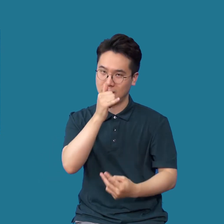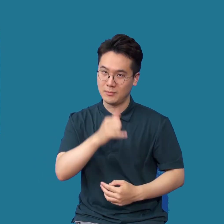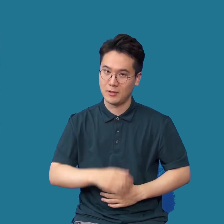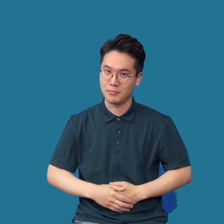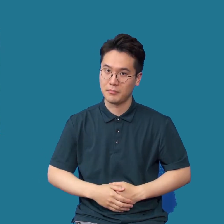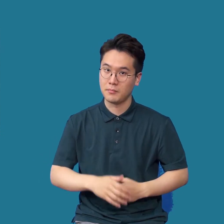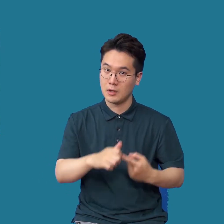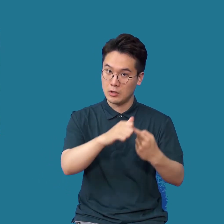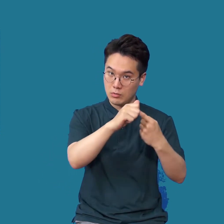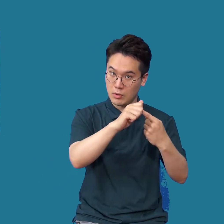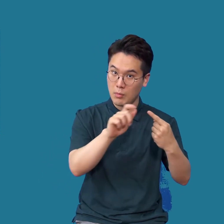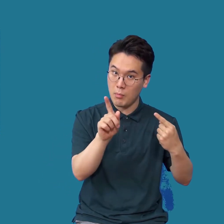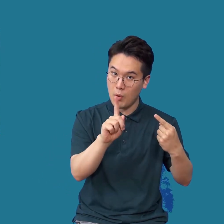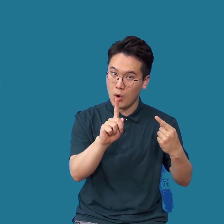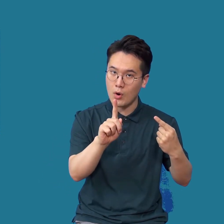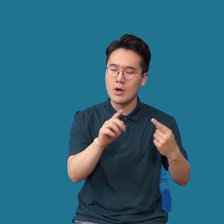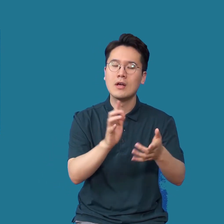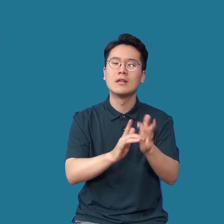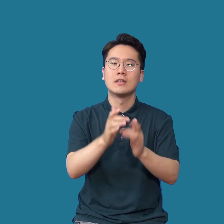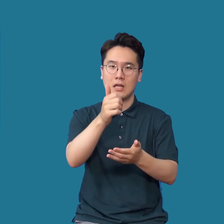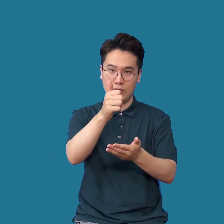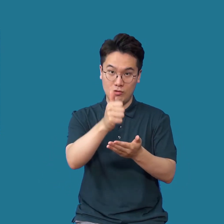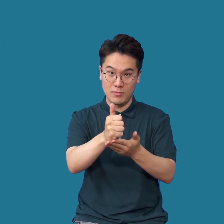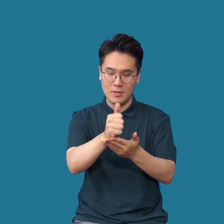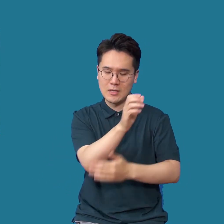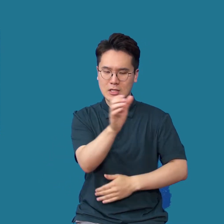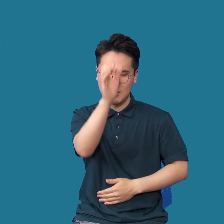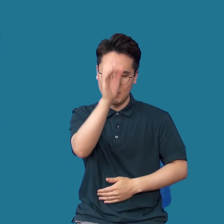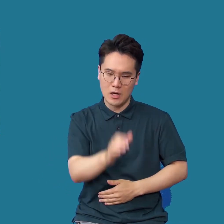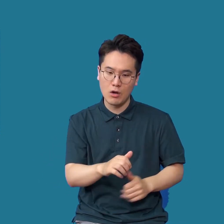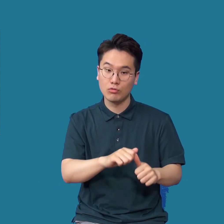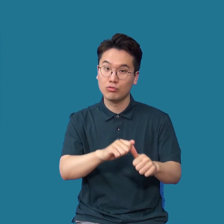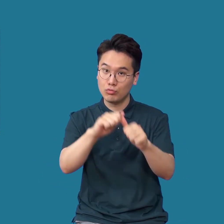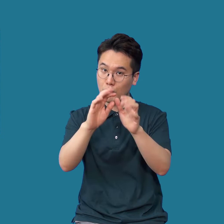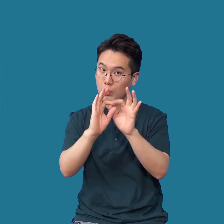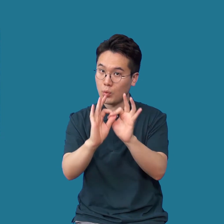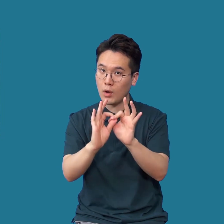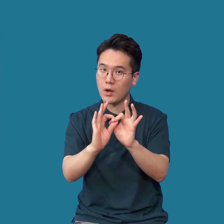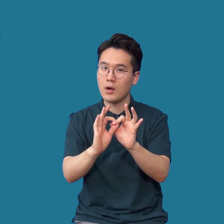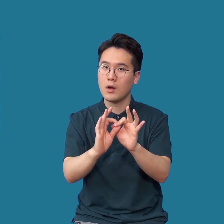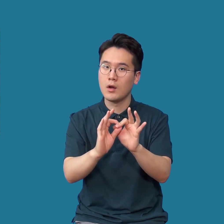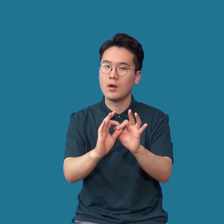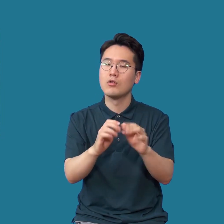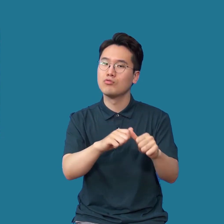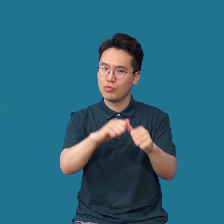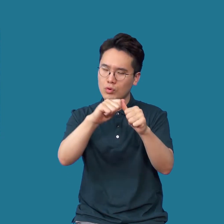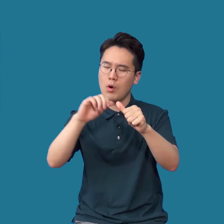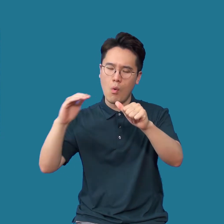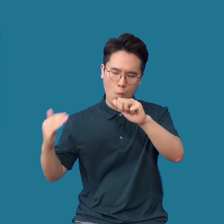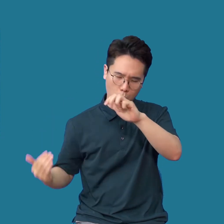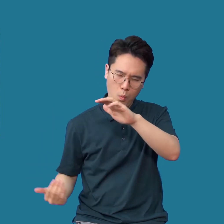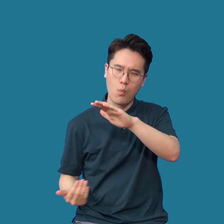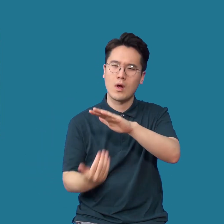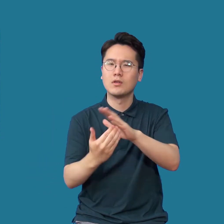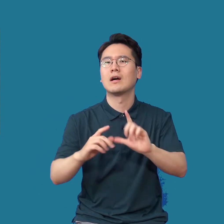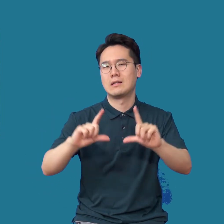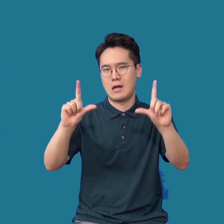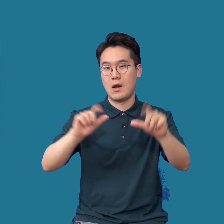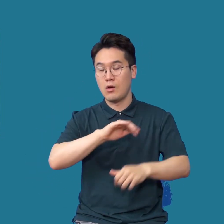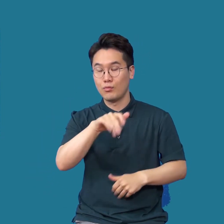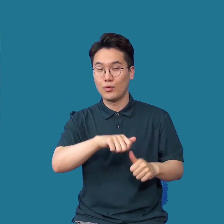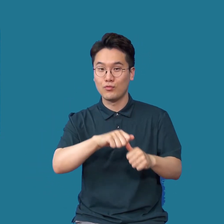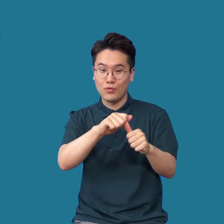예수님이 십자가와 부활을 통해서 구원을 완성하신 날입니다. 우리에게 구원의 길을 열어주신